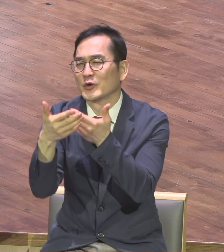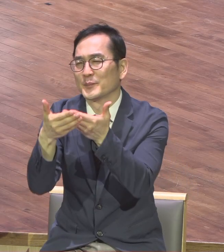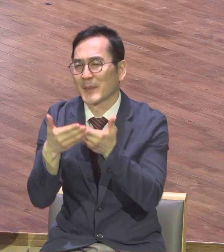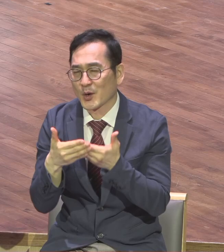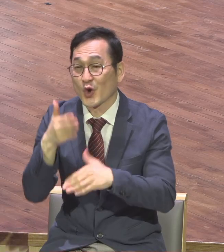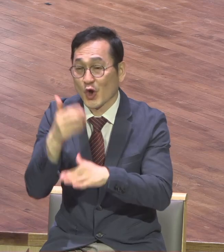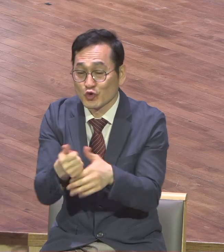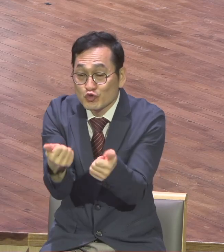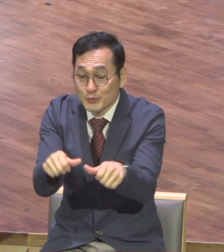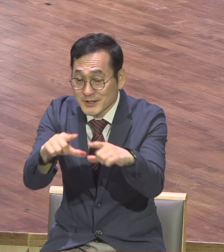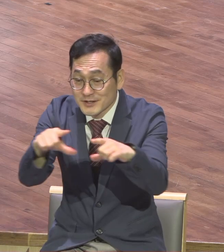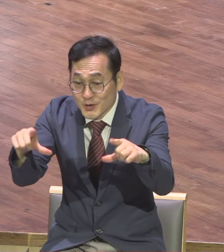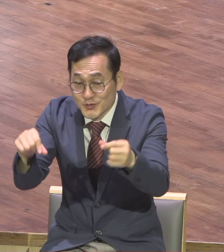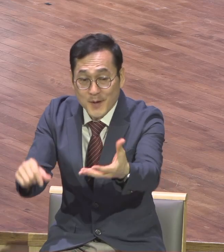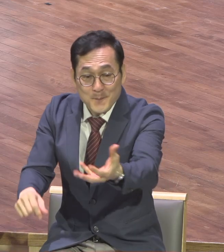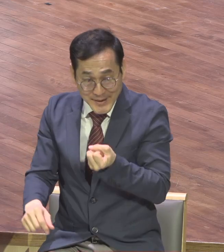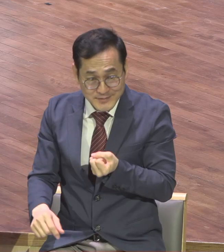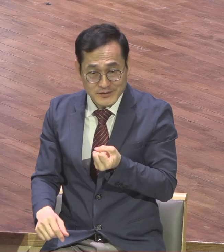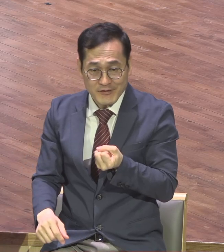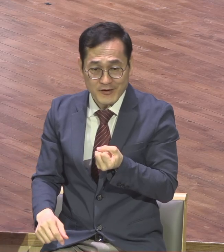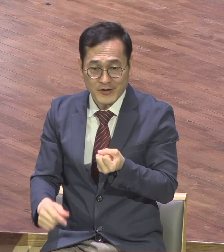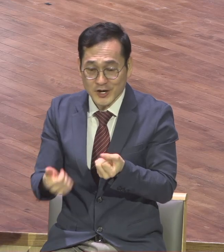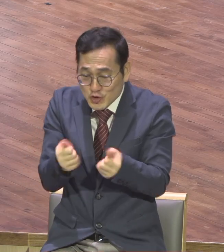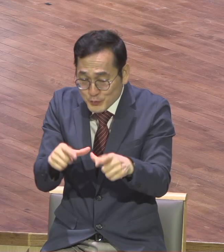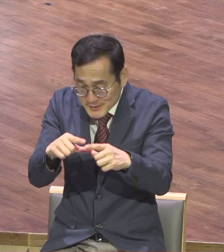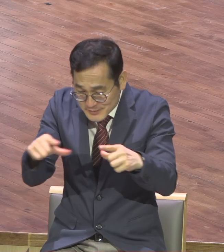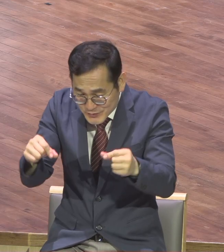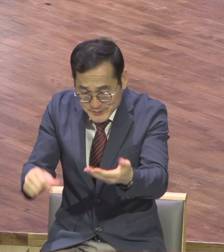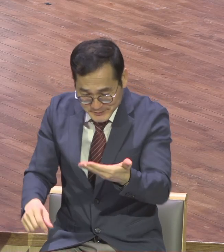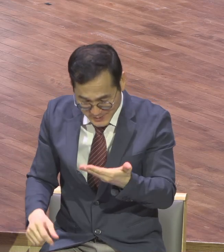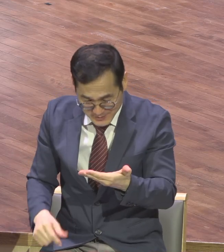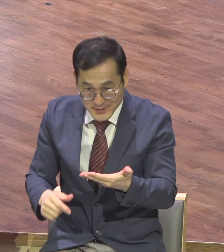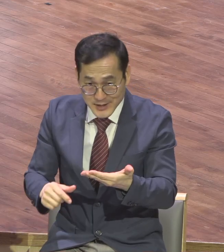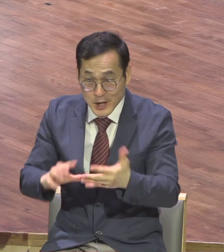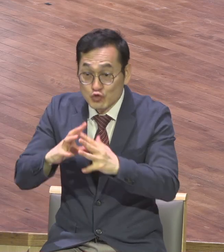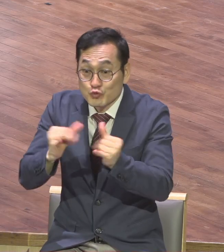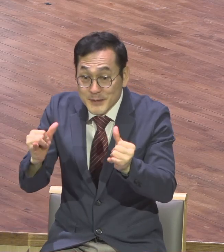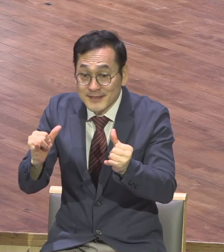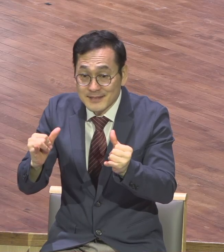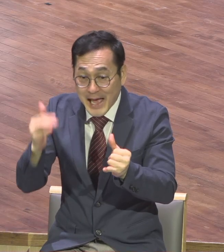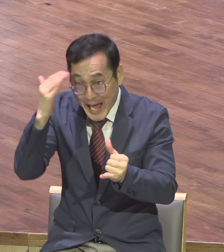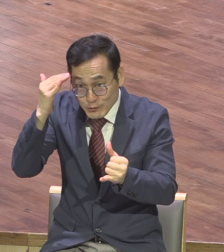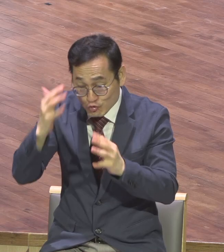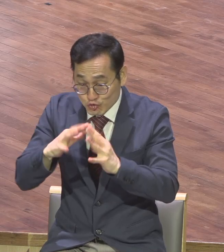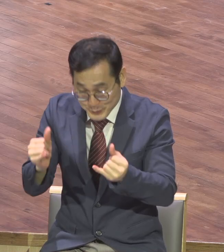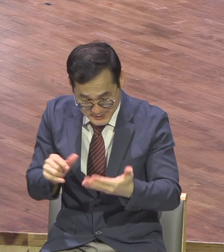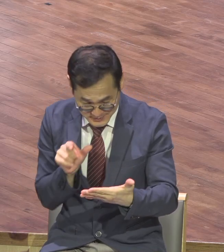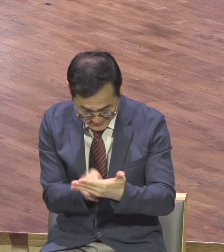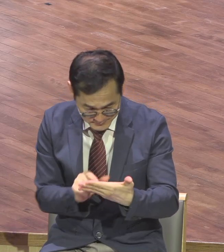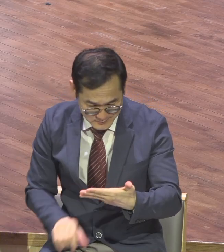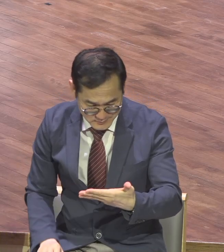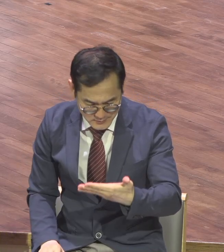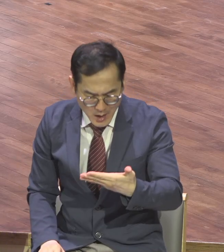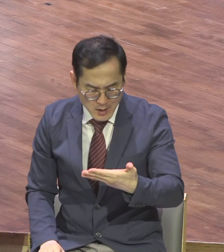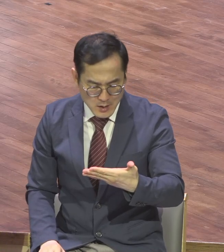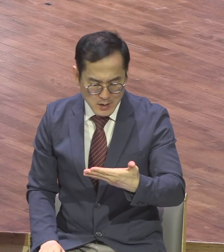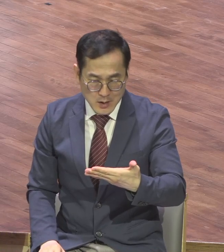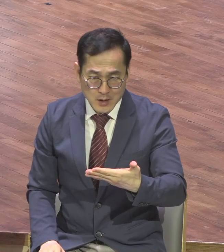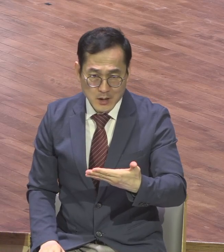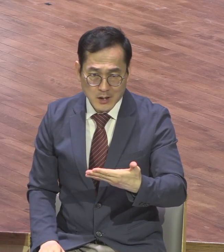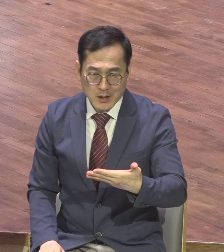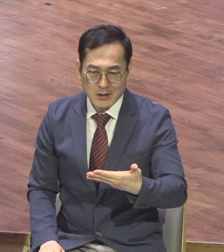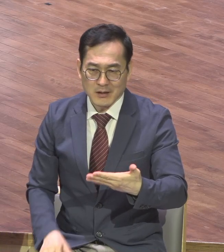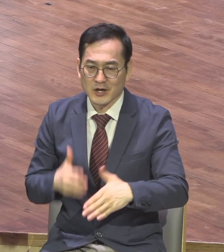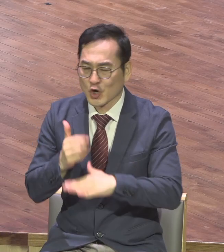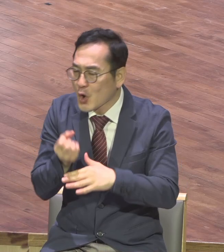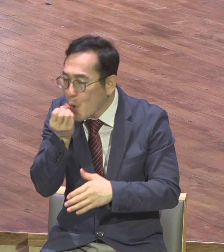주민등록증을 받았습니다. 주민등록증을 받고 그분이 쓴 글입니다. 나는